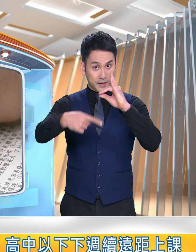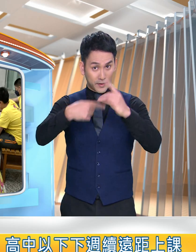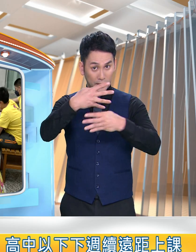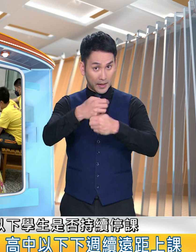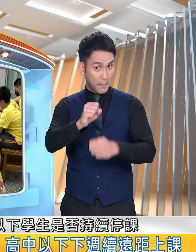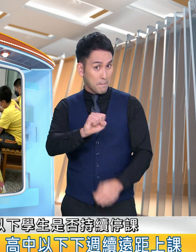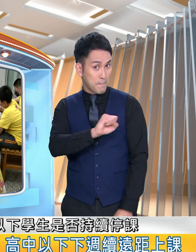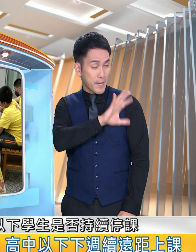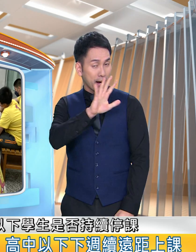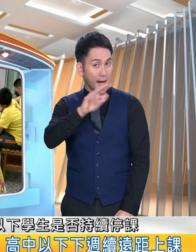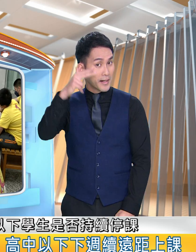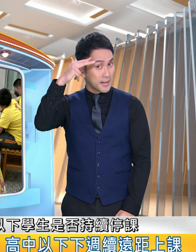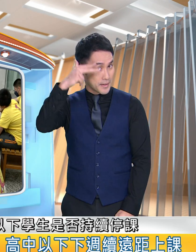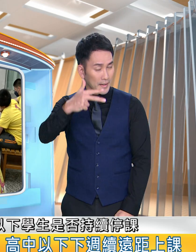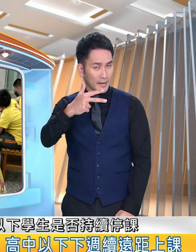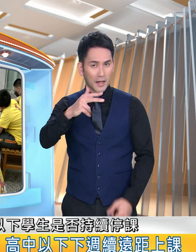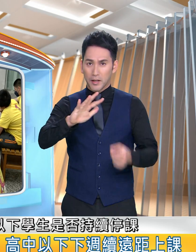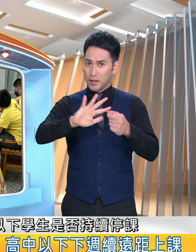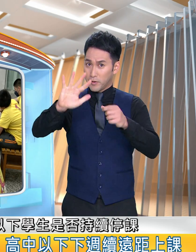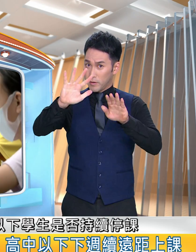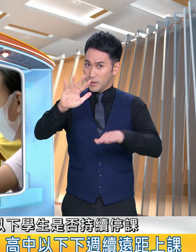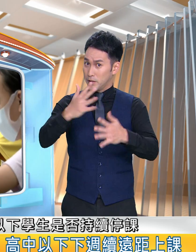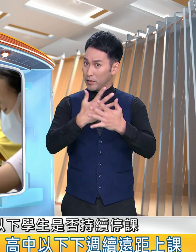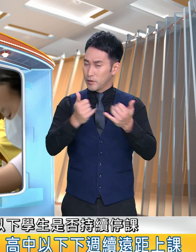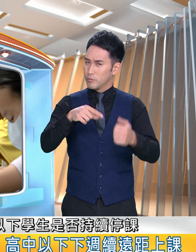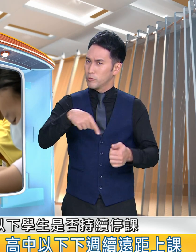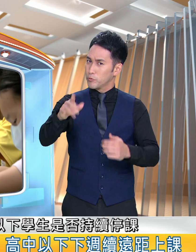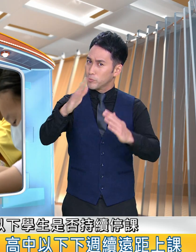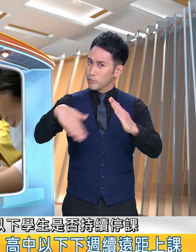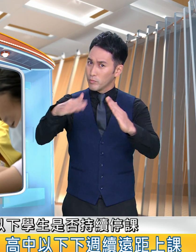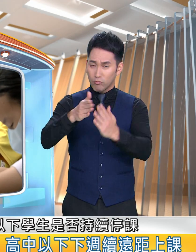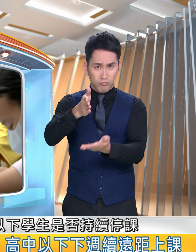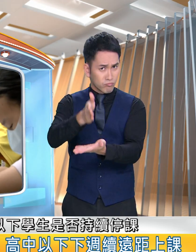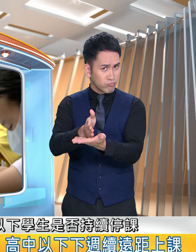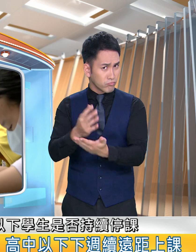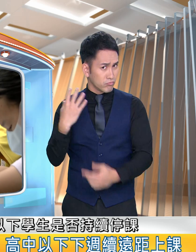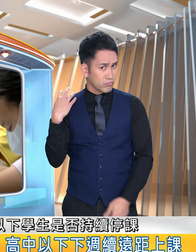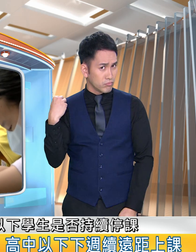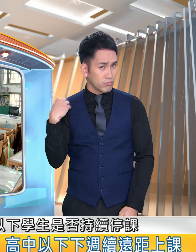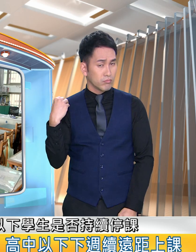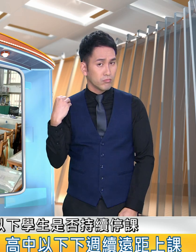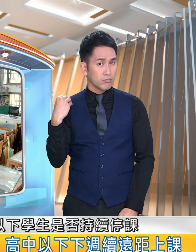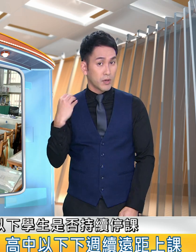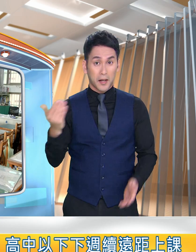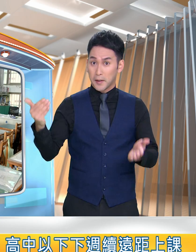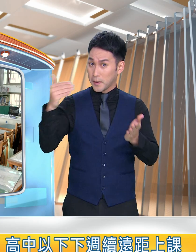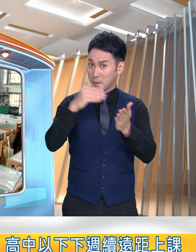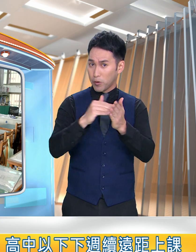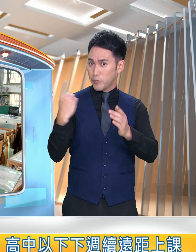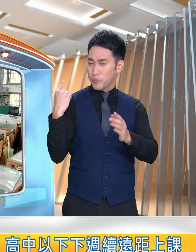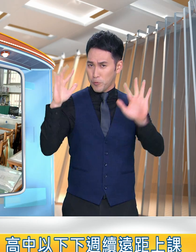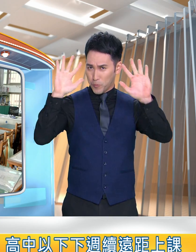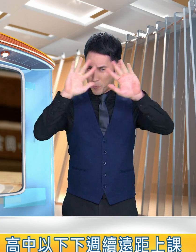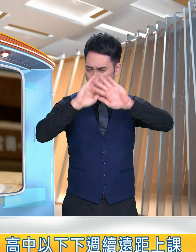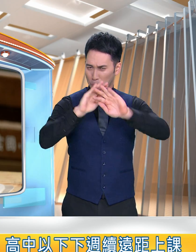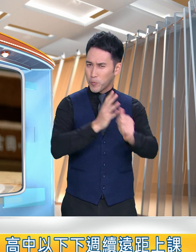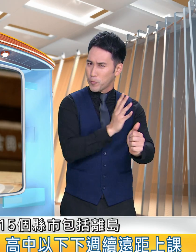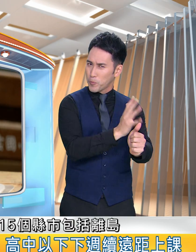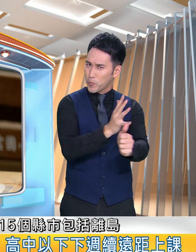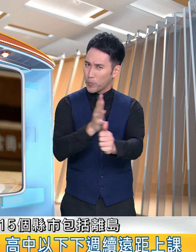端午节过后，高中以下的学生是否持续停课？到昨天傍晚为止，全台已经有